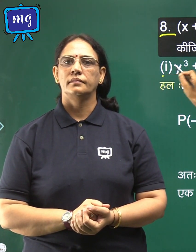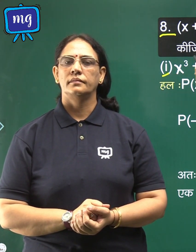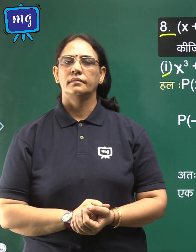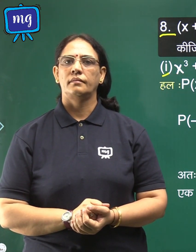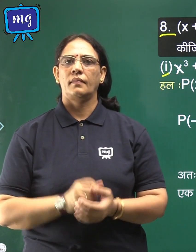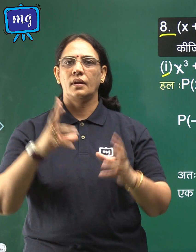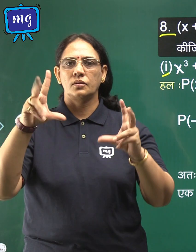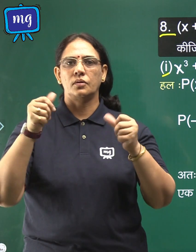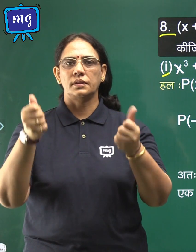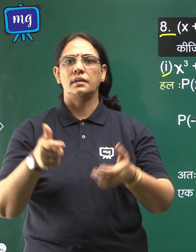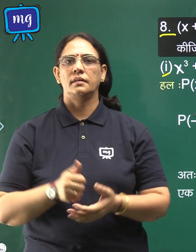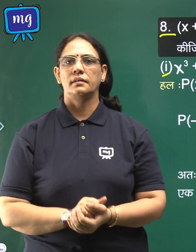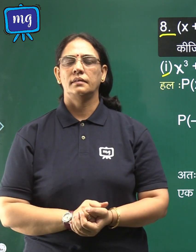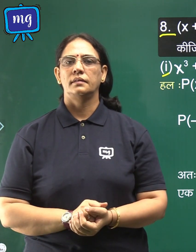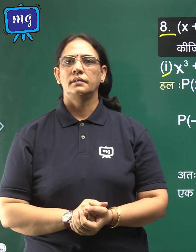सॉल्यूशन,